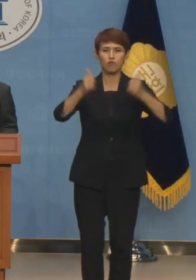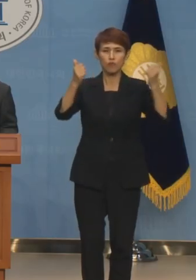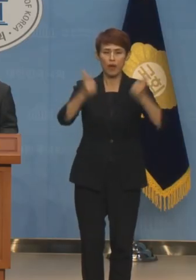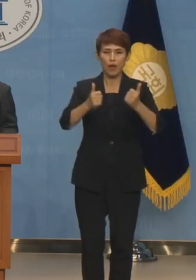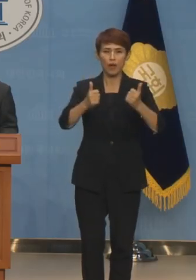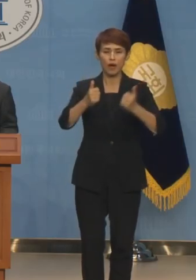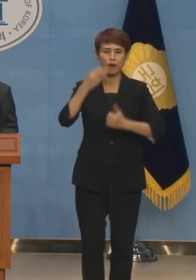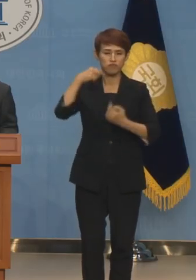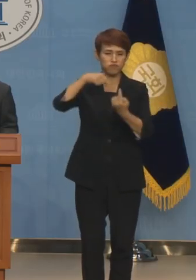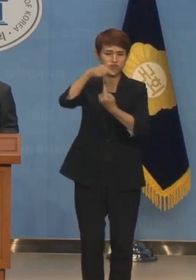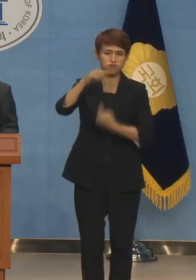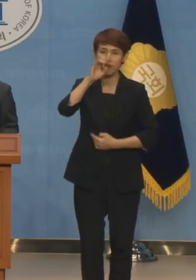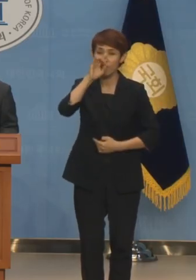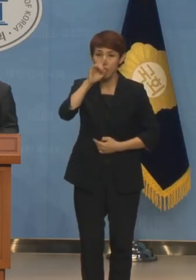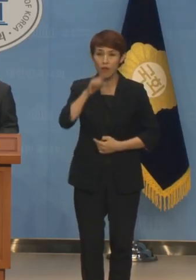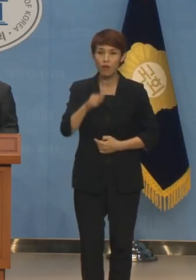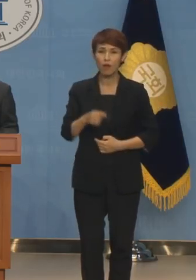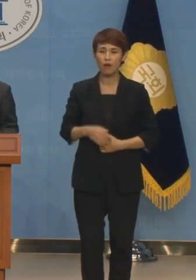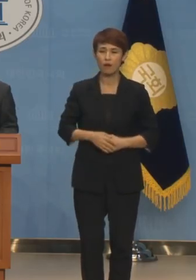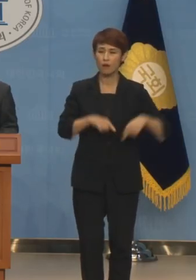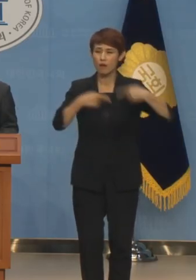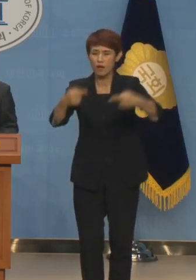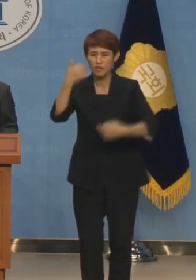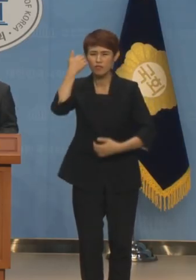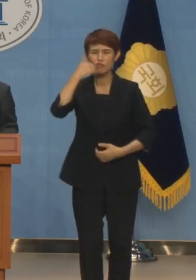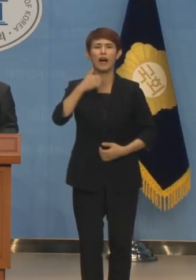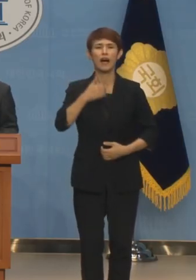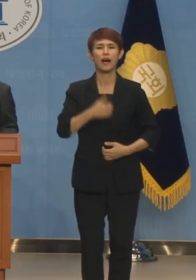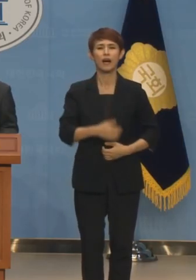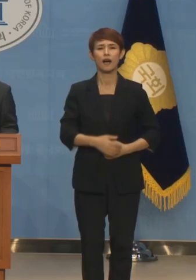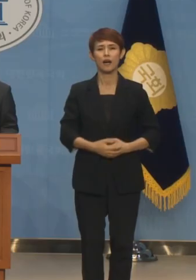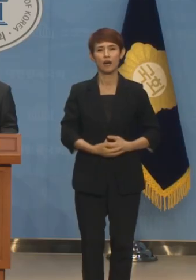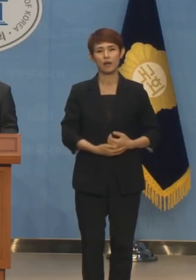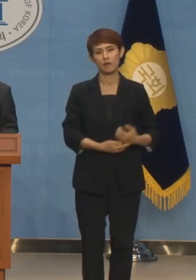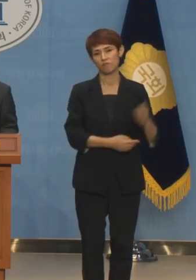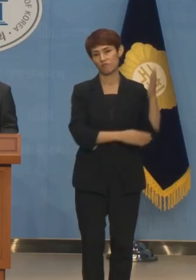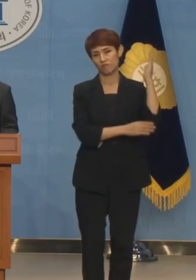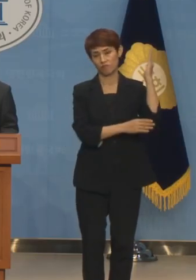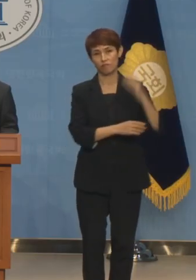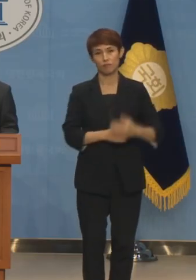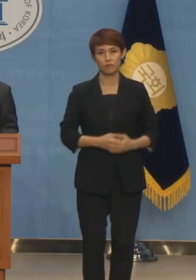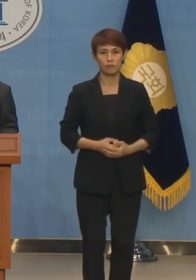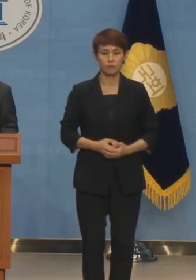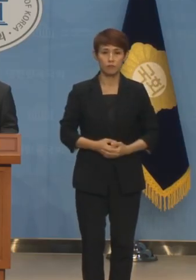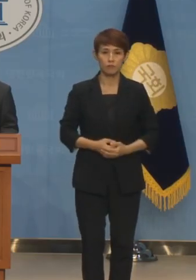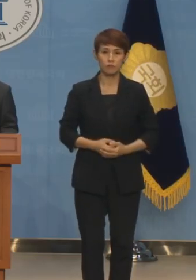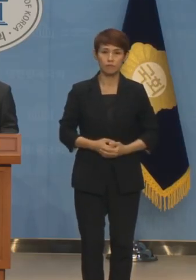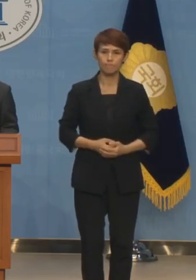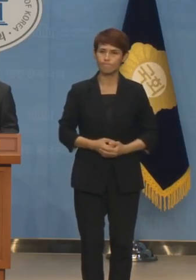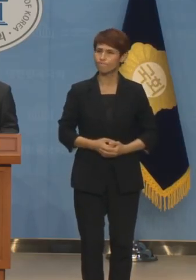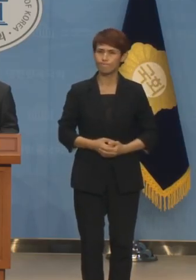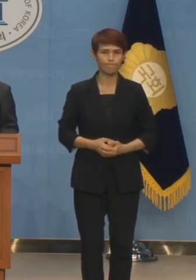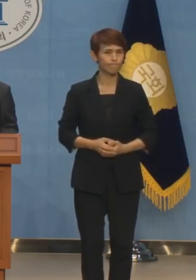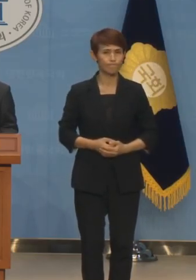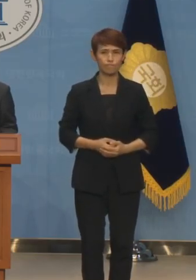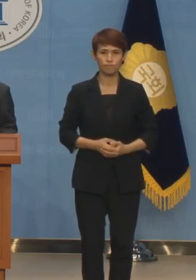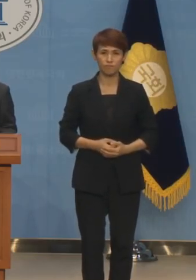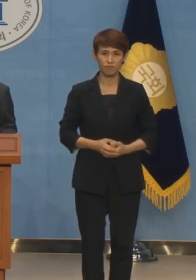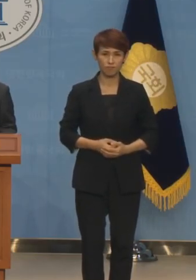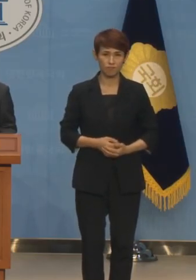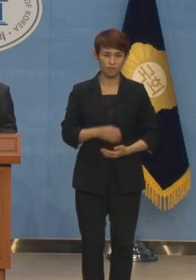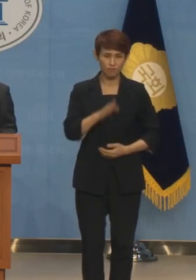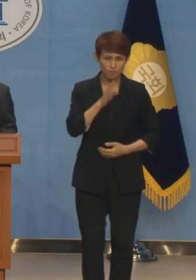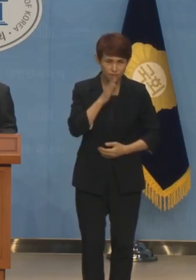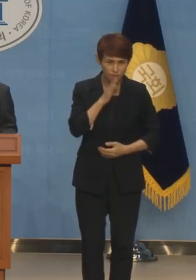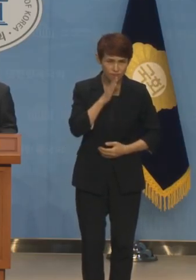정상화 안 되는데 누가 거기를 참석하느냐고 했습니다. 두 가지 모두